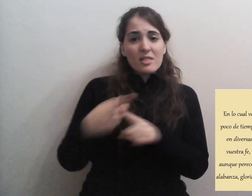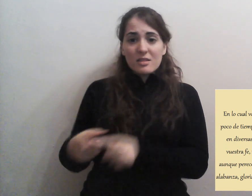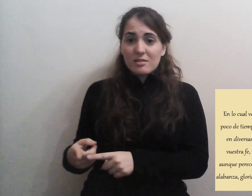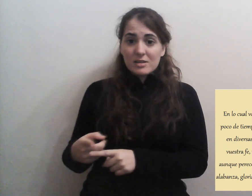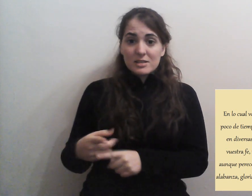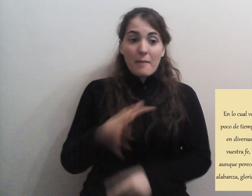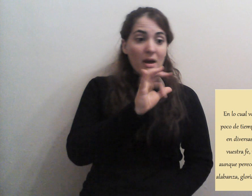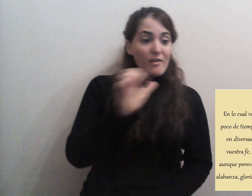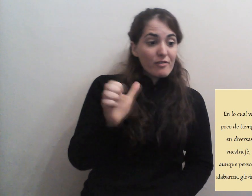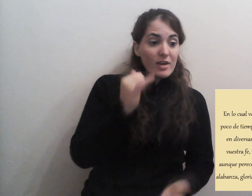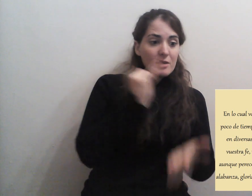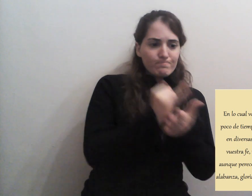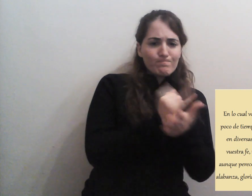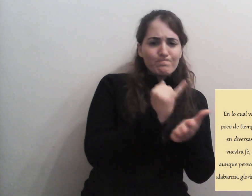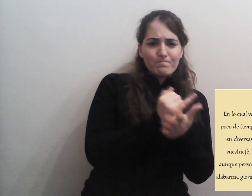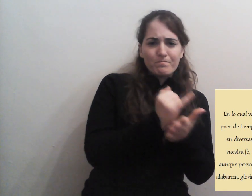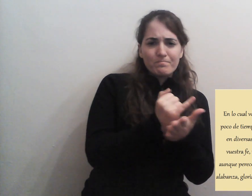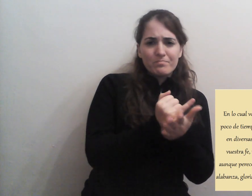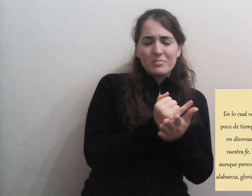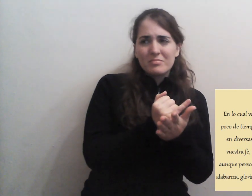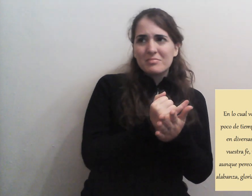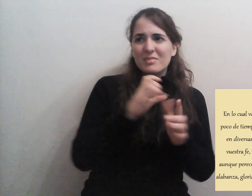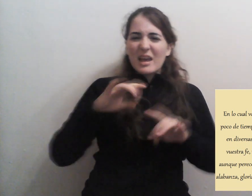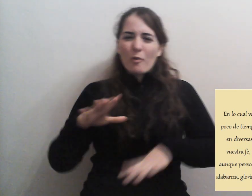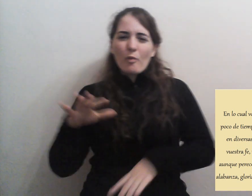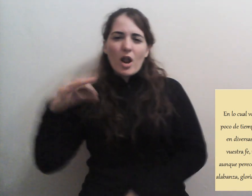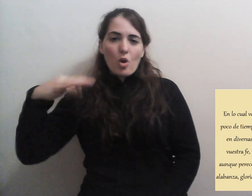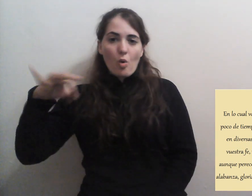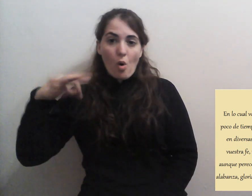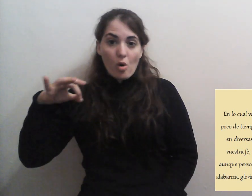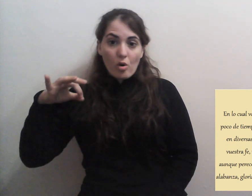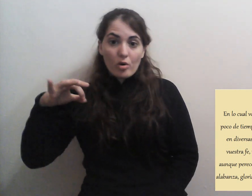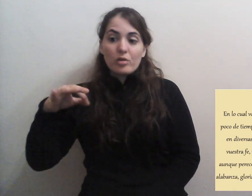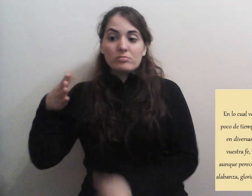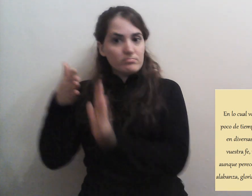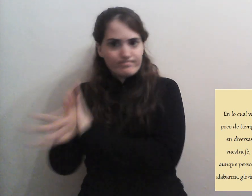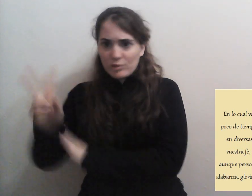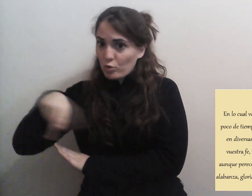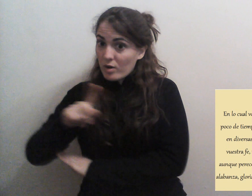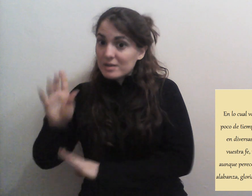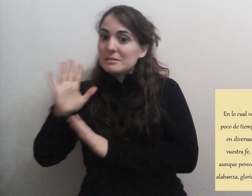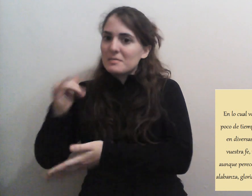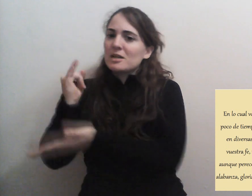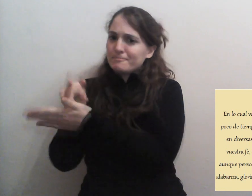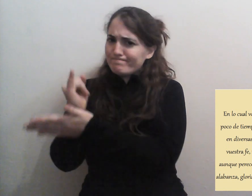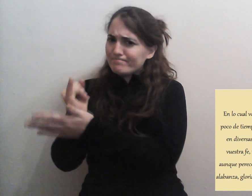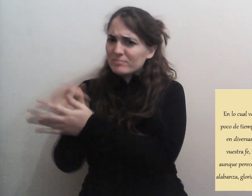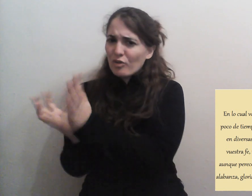a prueba vuestra fe, mucho más preciosa que el oro, el cual, aunque perecedero y se prueba con